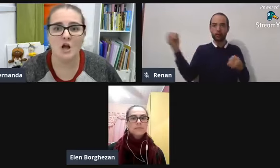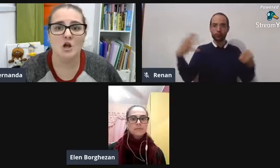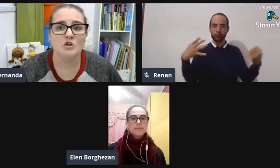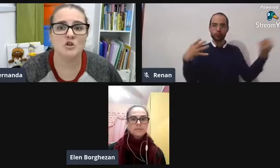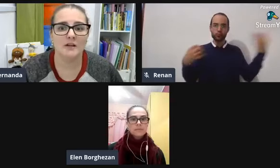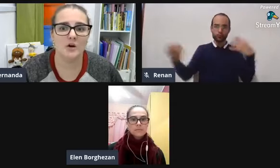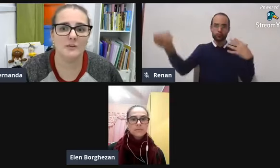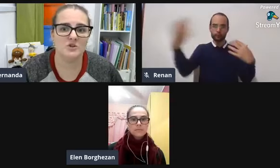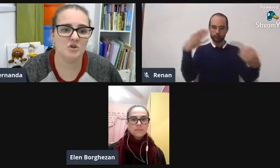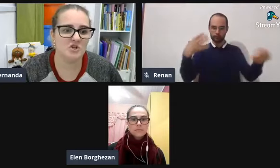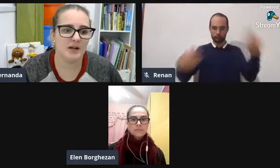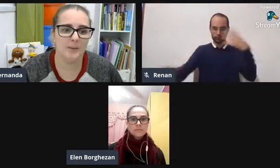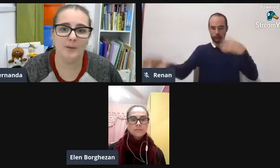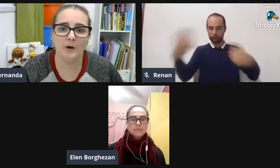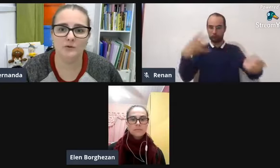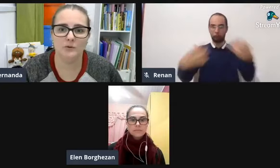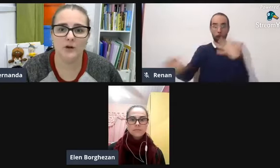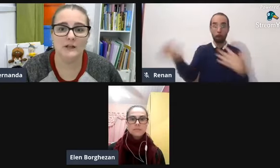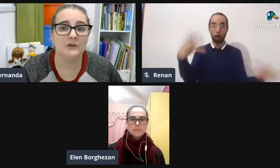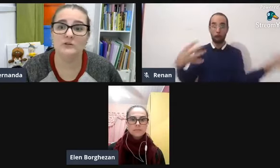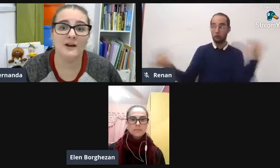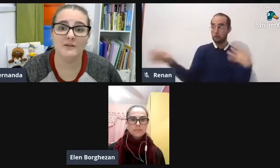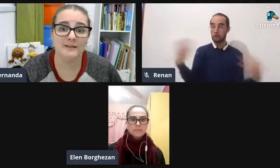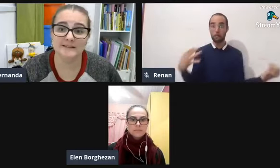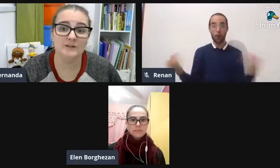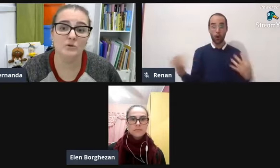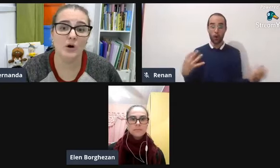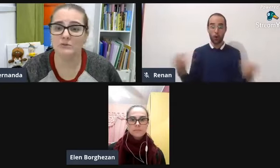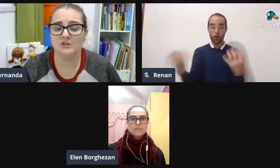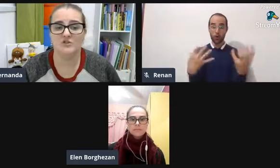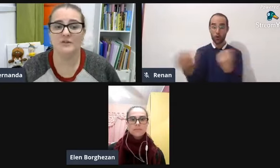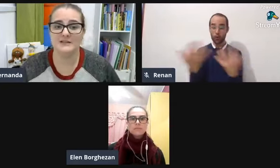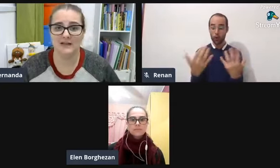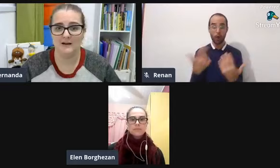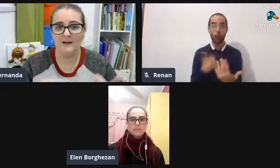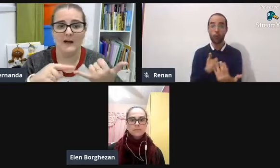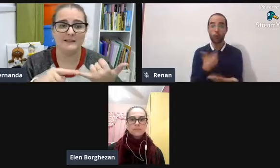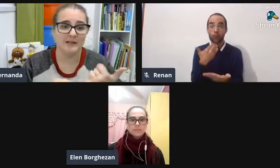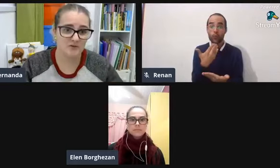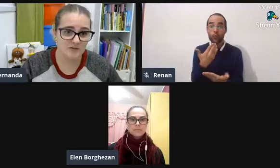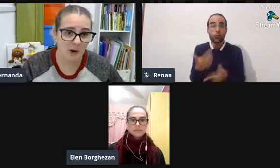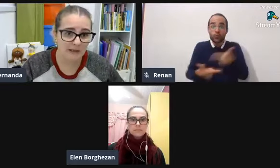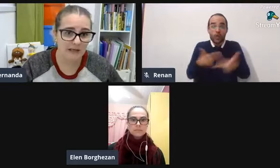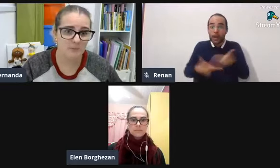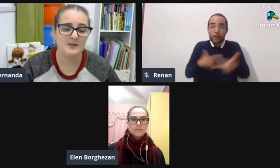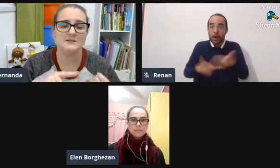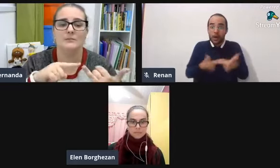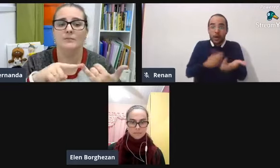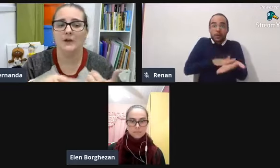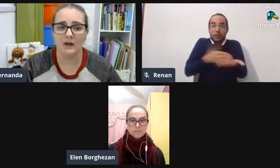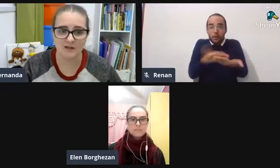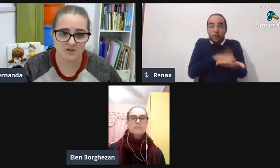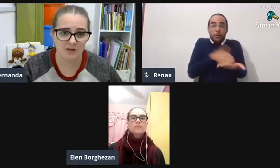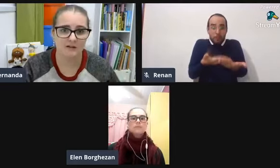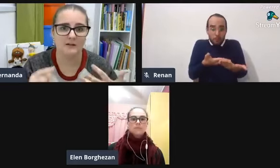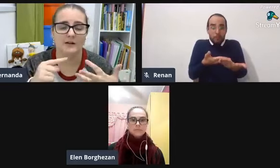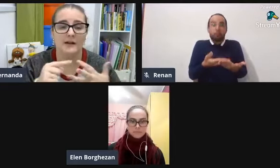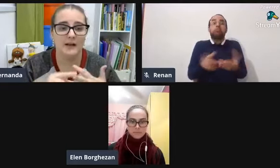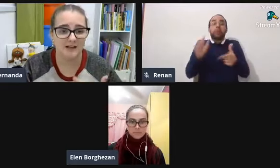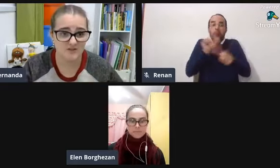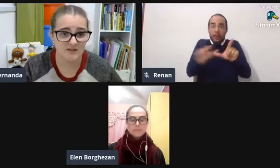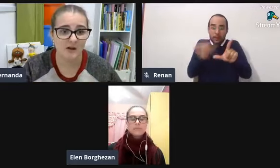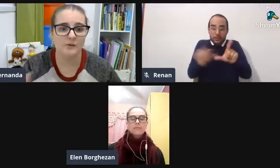vídeos. Só que começou a chegar um ponto que eu não estava mais dando conta de fazer a tradução em Libras, a